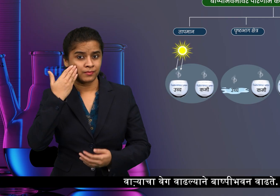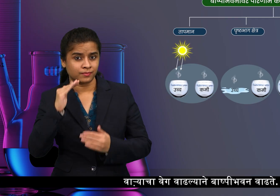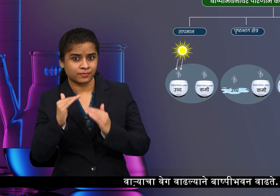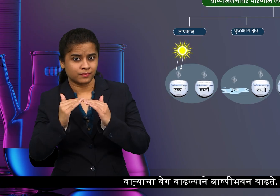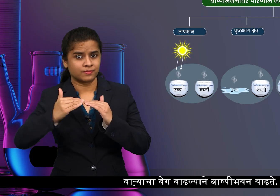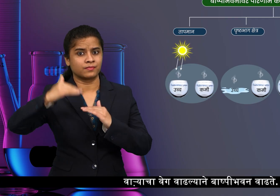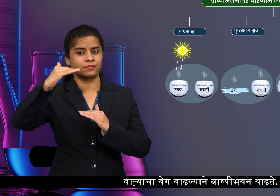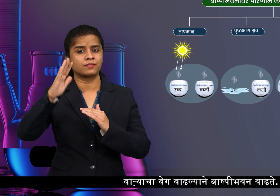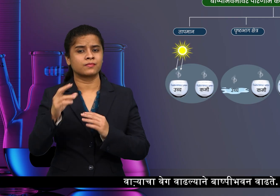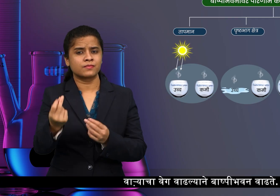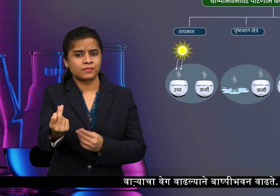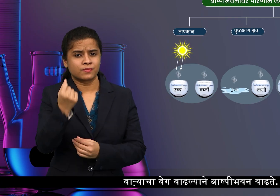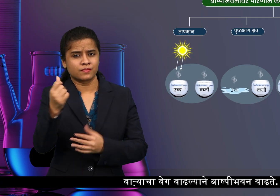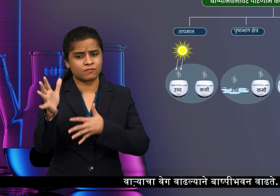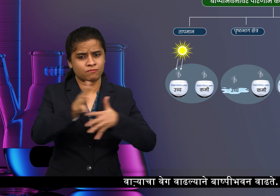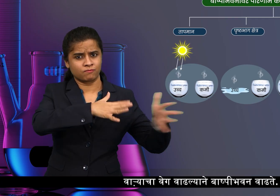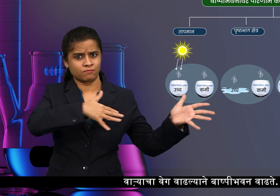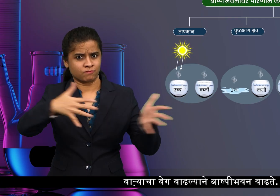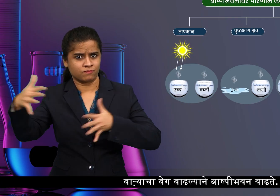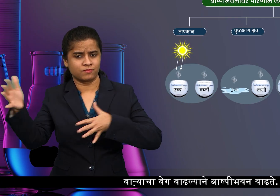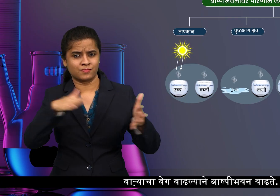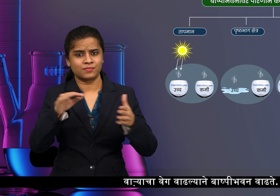वाऱ्याचा वेग वाढल्याने बाष्पीभवन वाढते.